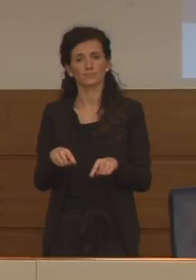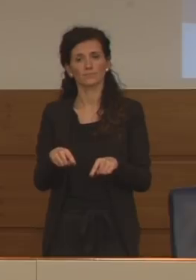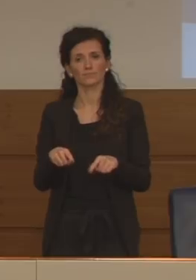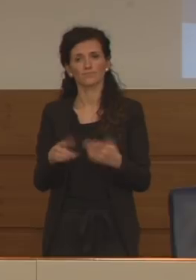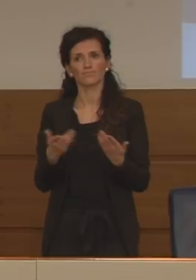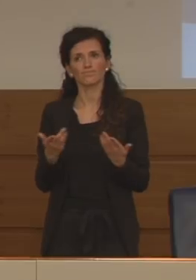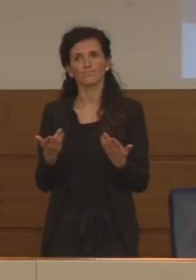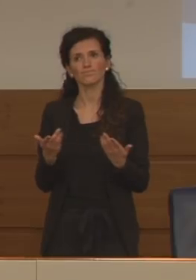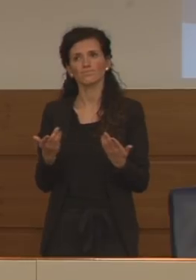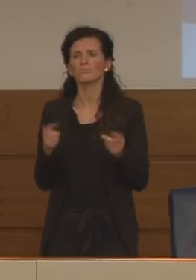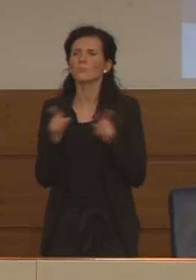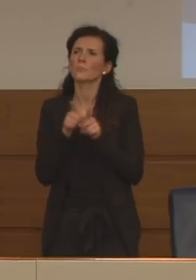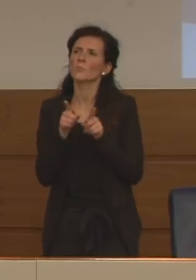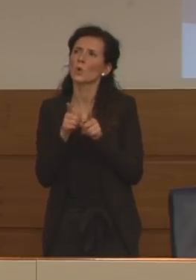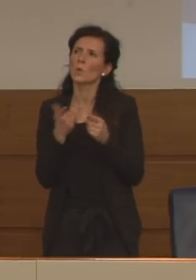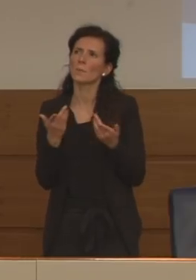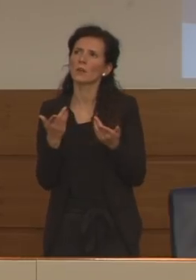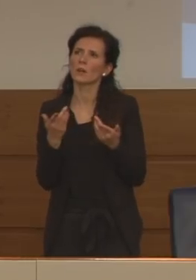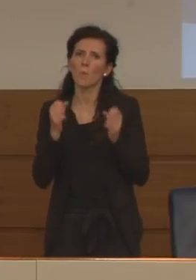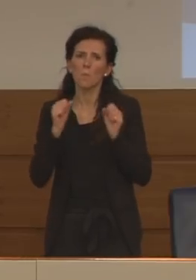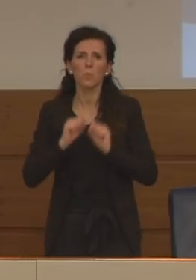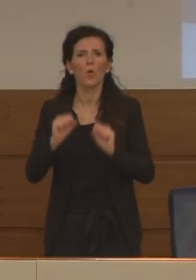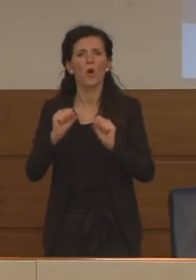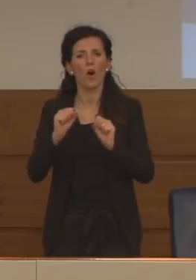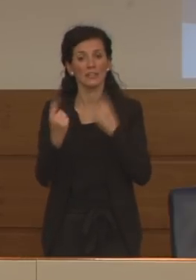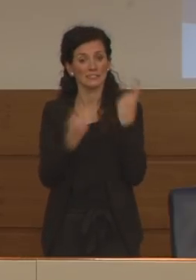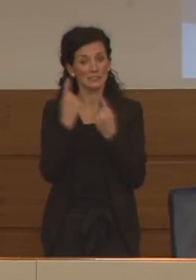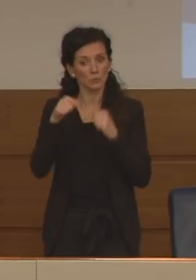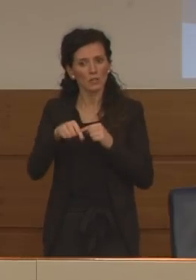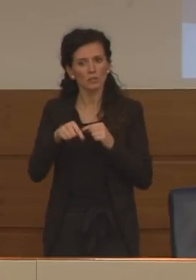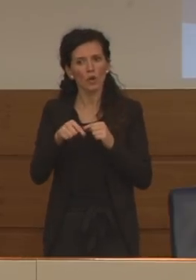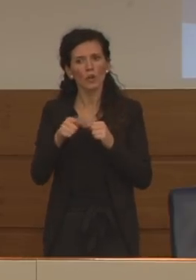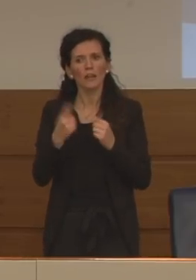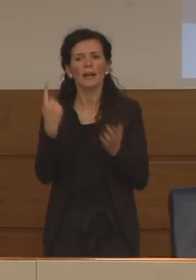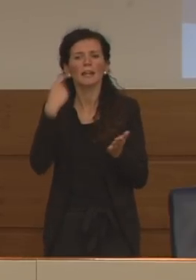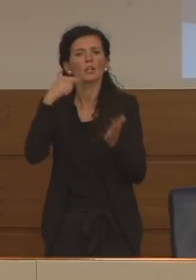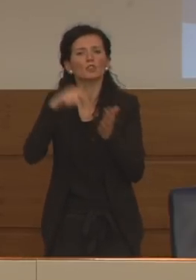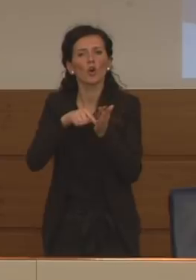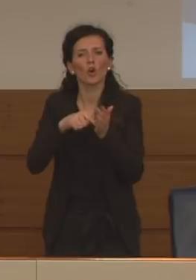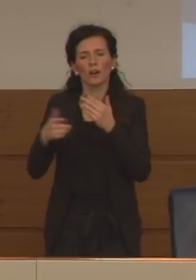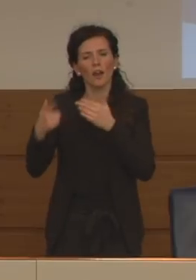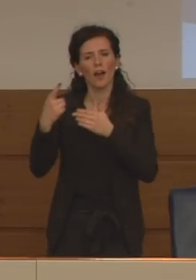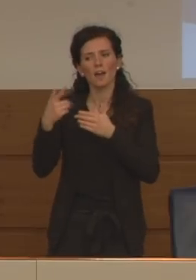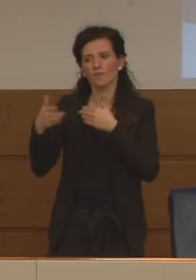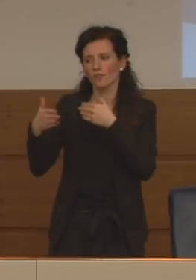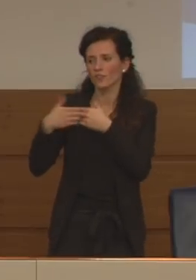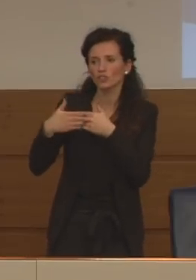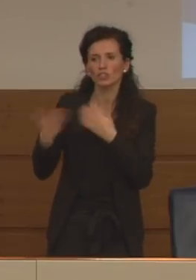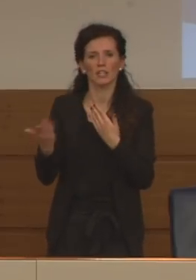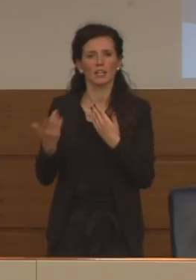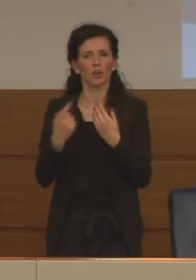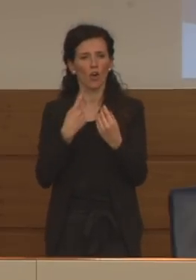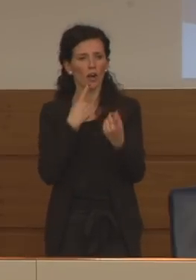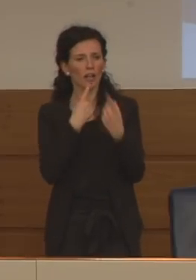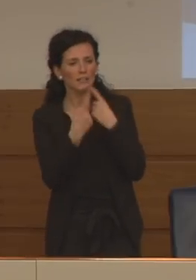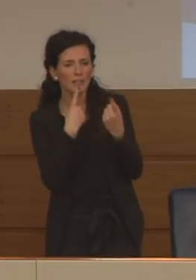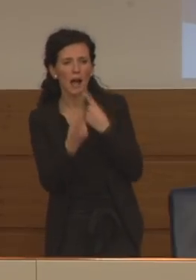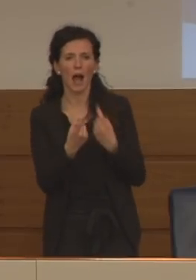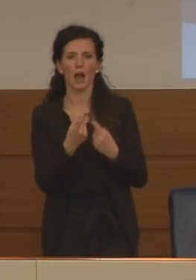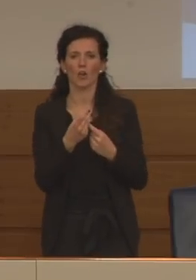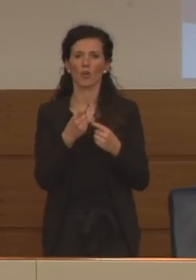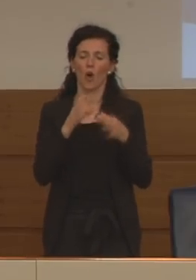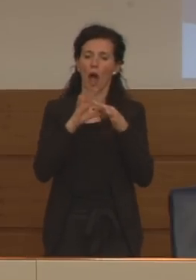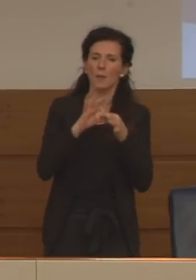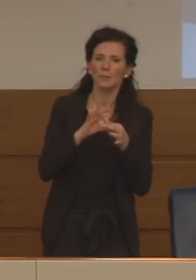anche un dialogo no anche una vicinanza tra persone tra amici tra conviventi